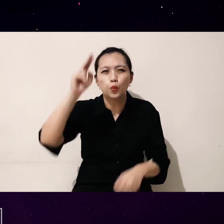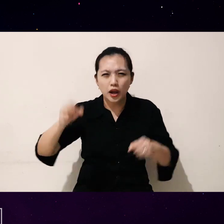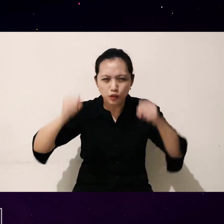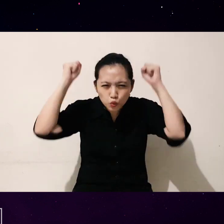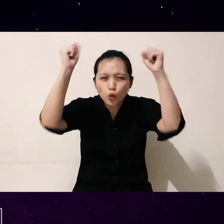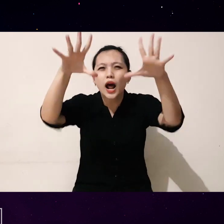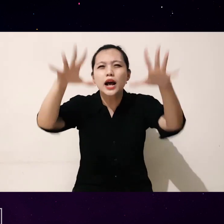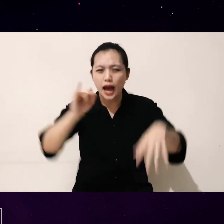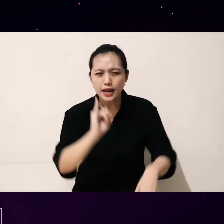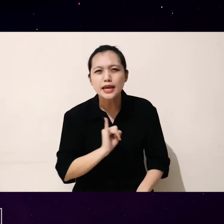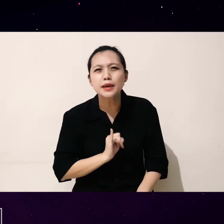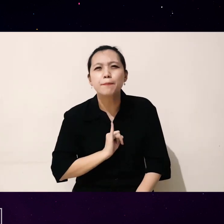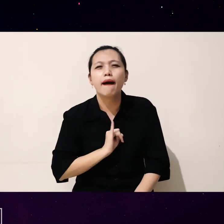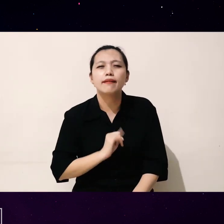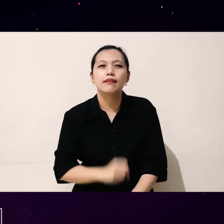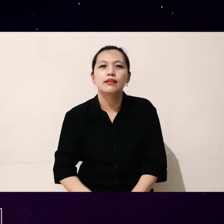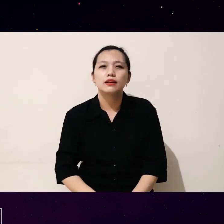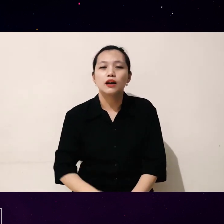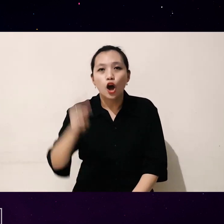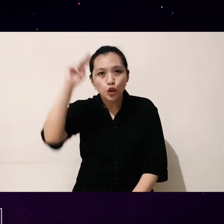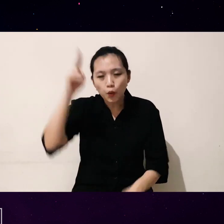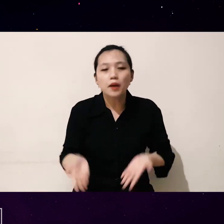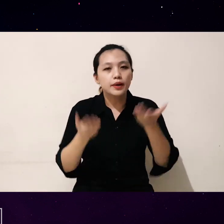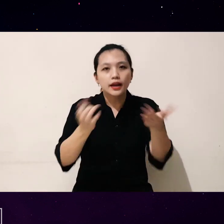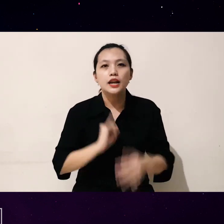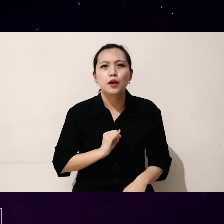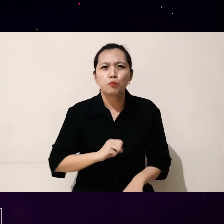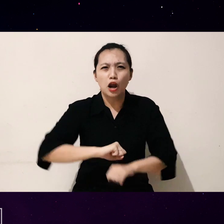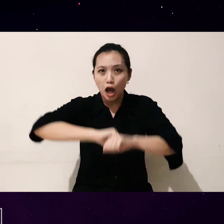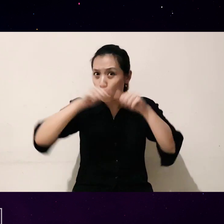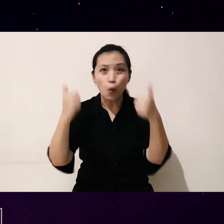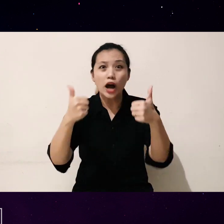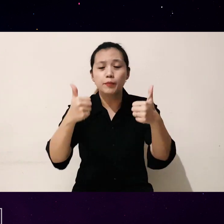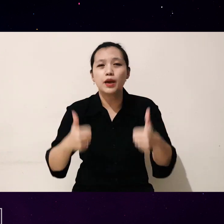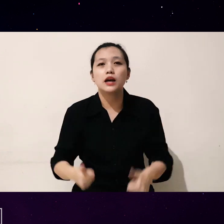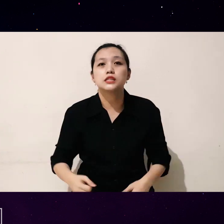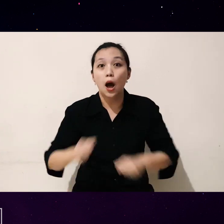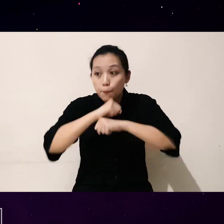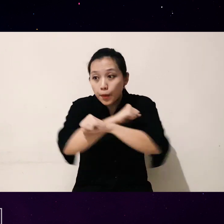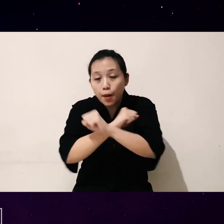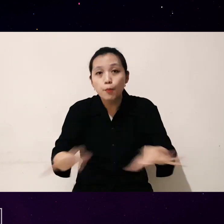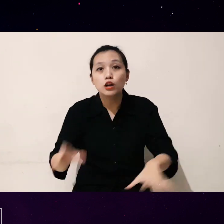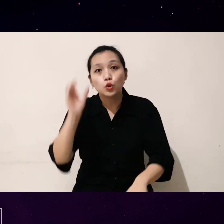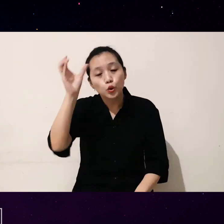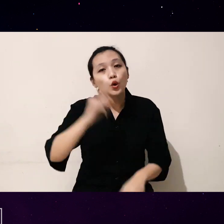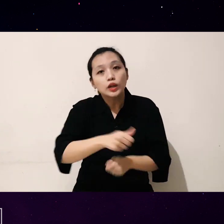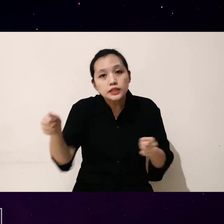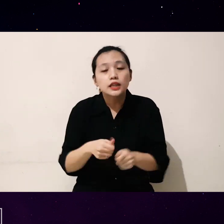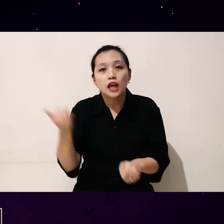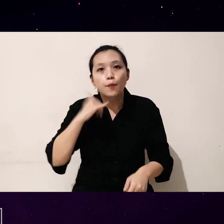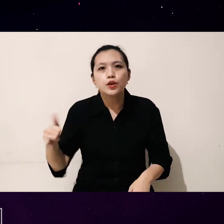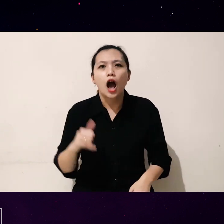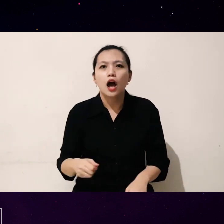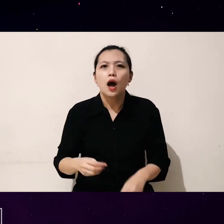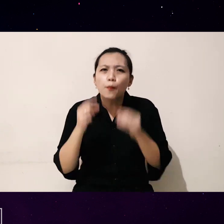yang menghadapi musuh dan tantangan besar dalam kehidupannya, di dalam nama Yesus, Engkau curahkan kekuatan iman, karena